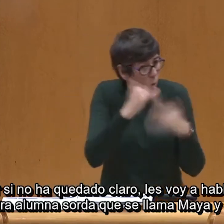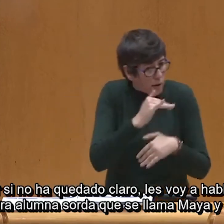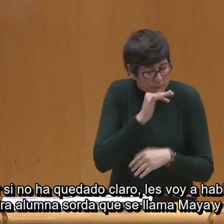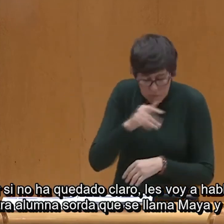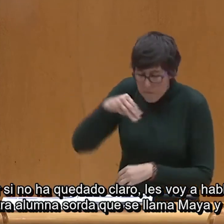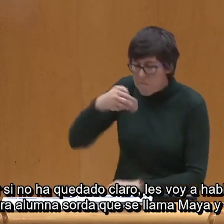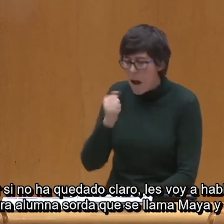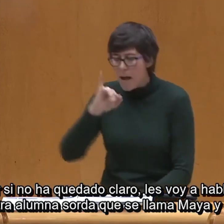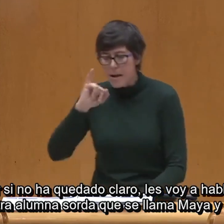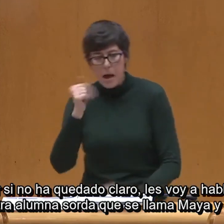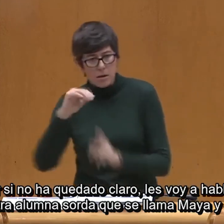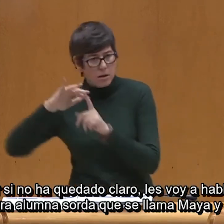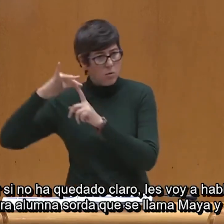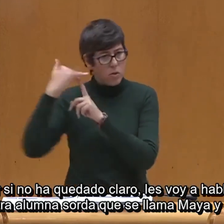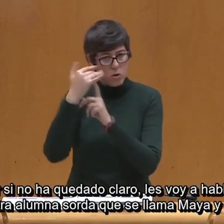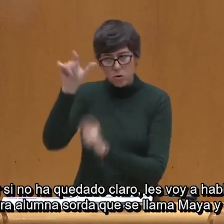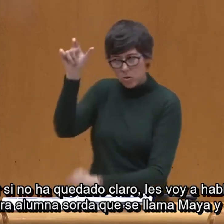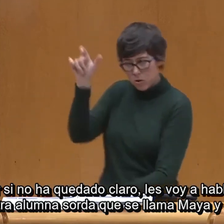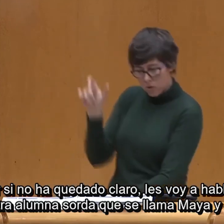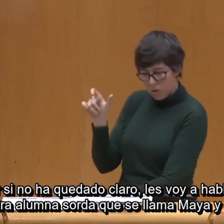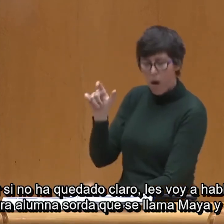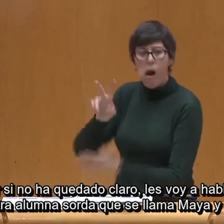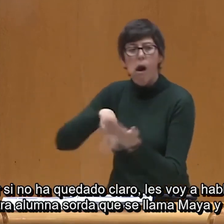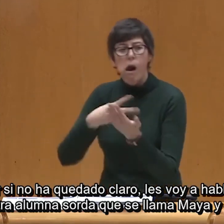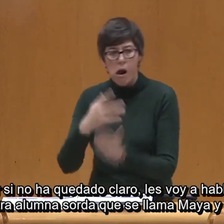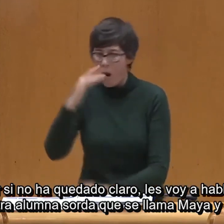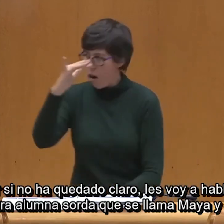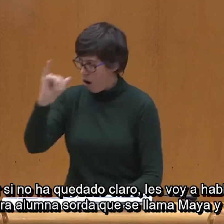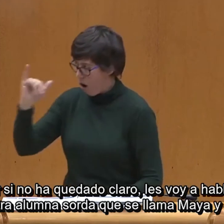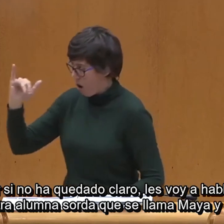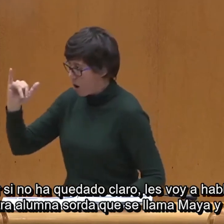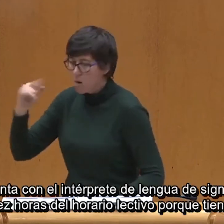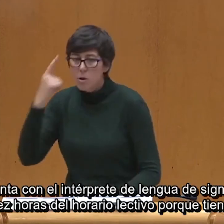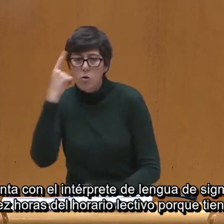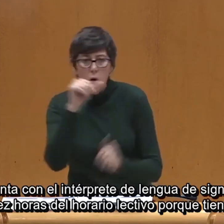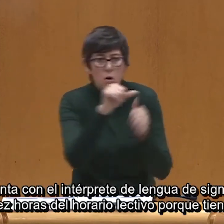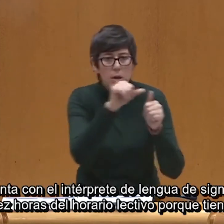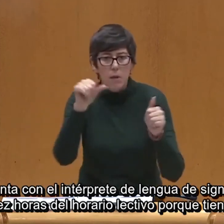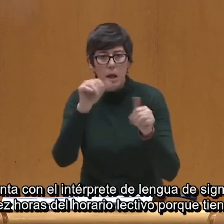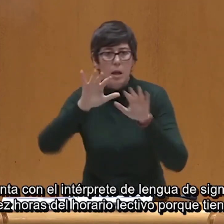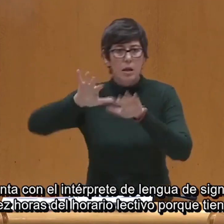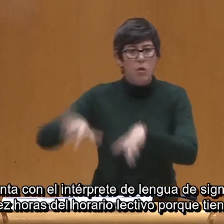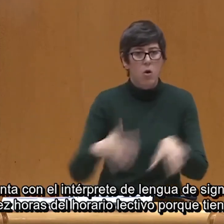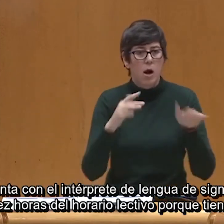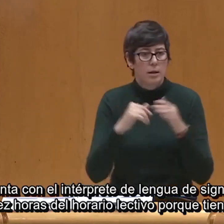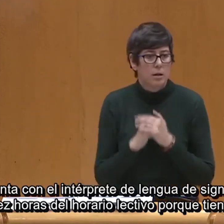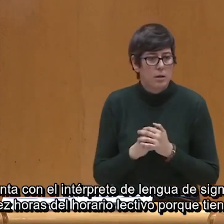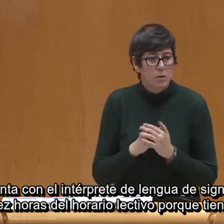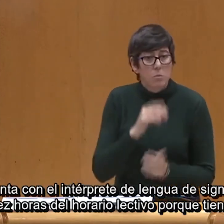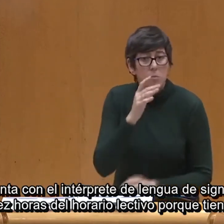Si no ha quedado claro, les voy a hablar de otra alumna sorda que se llama Maya, que sí que cuenta con el intérprete de lengua de signos 10 horas